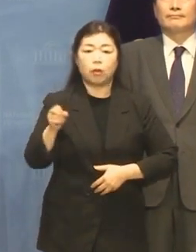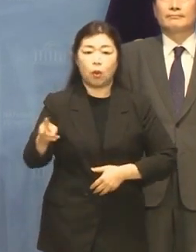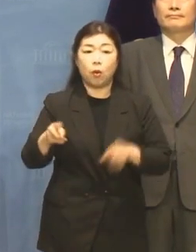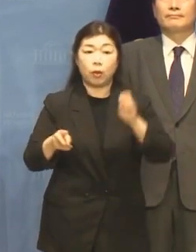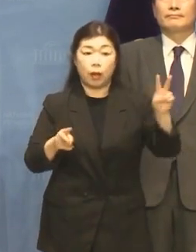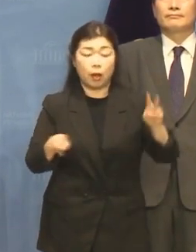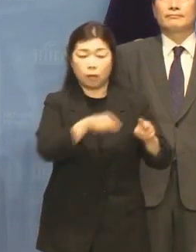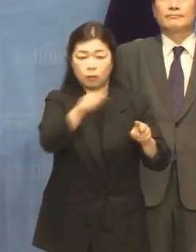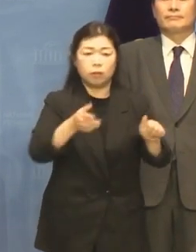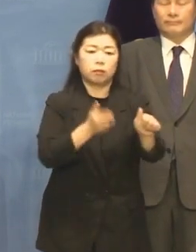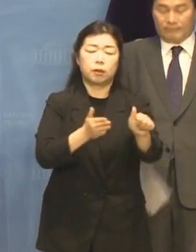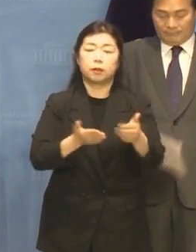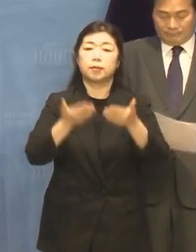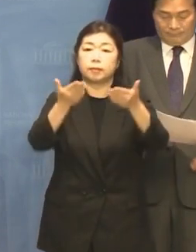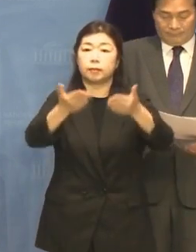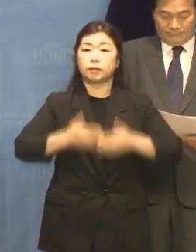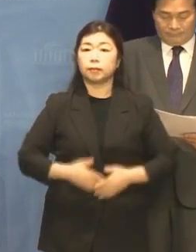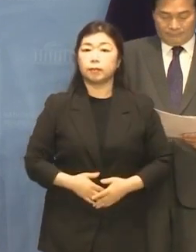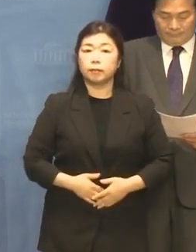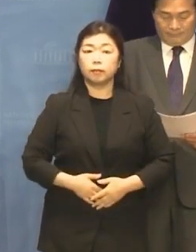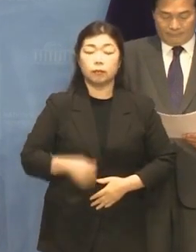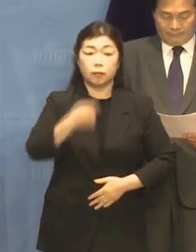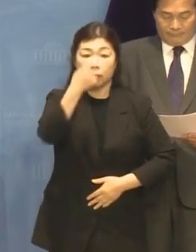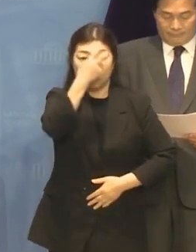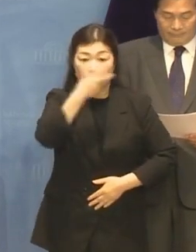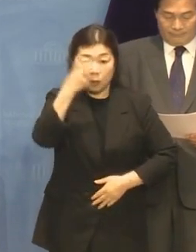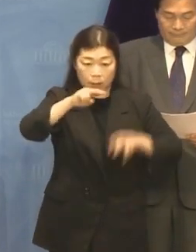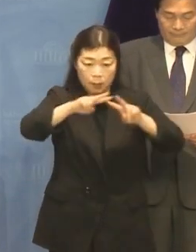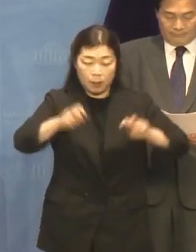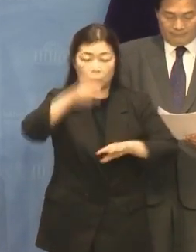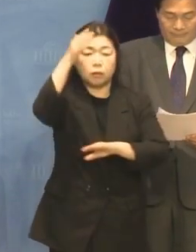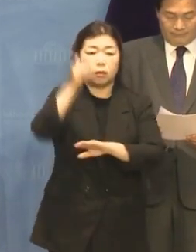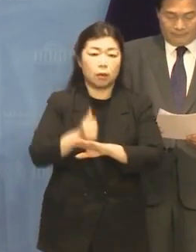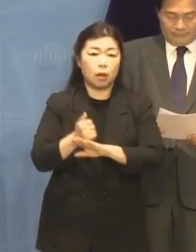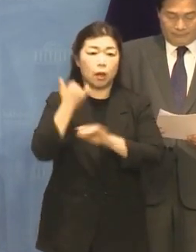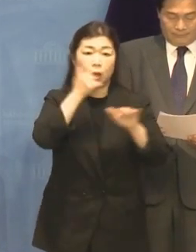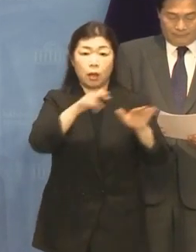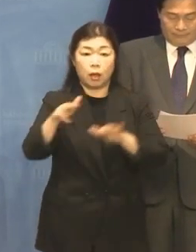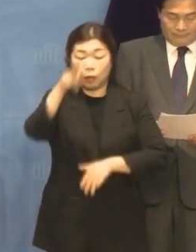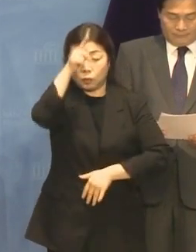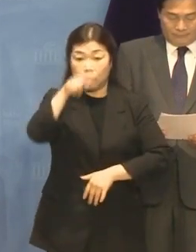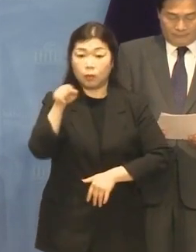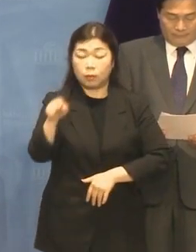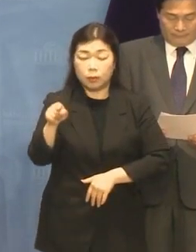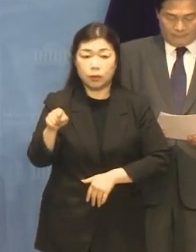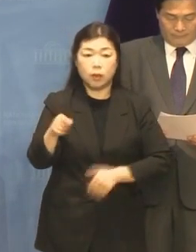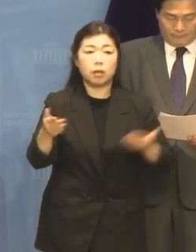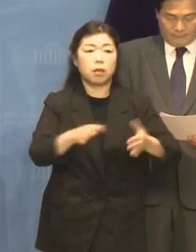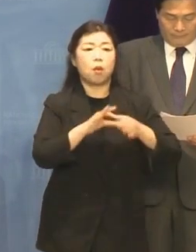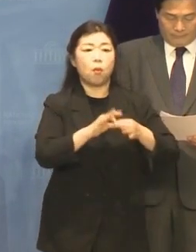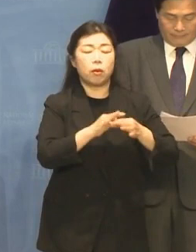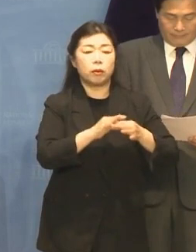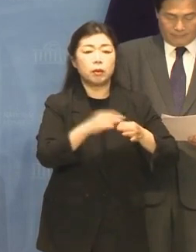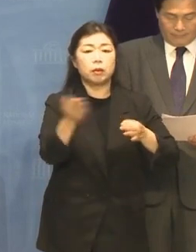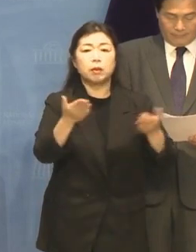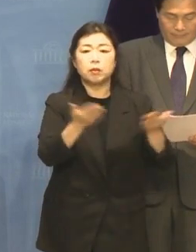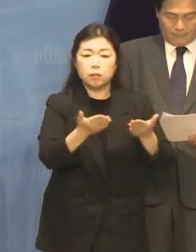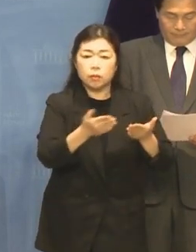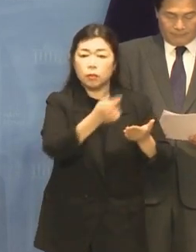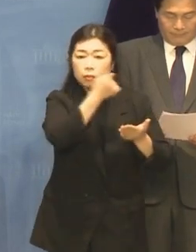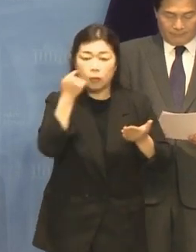강력히 촉구합니다. 검증 결과 해양수산부는 해당 공무원의 직무 관련성을 인정할 증거가